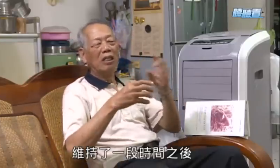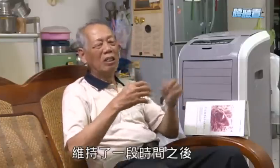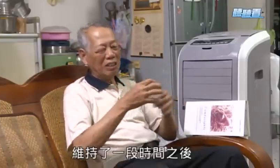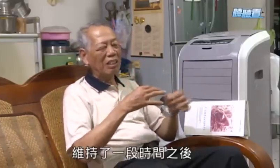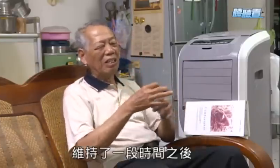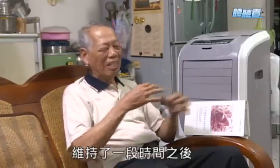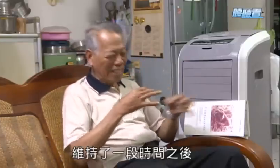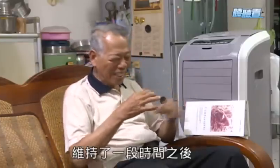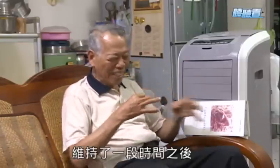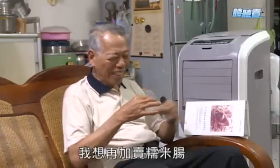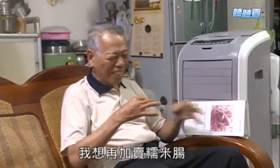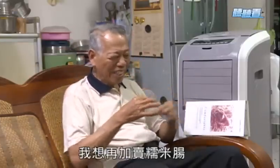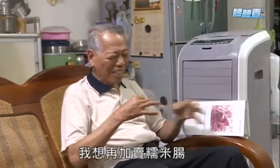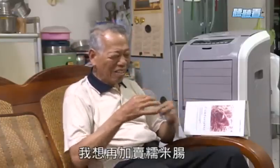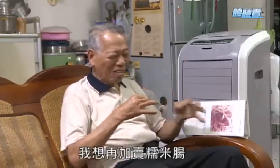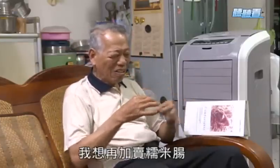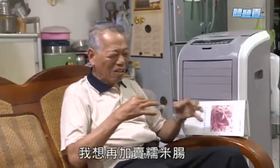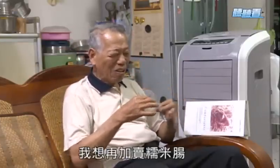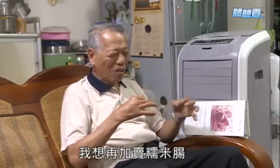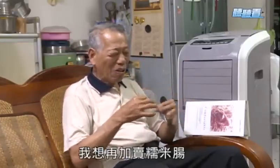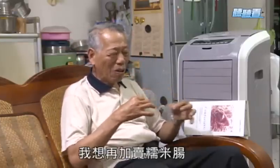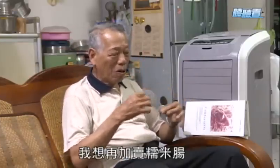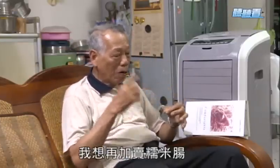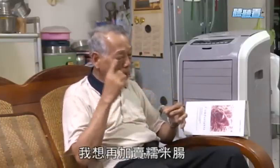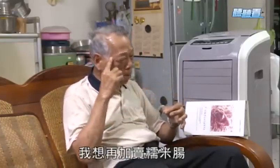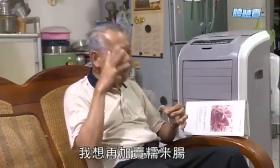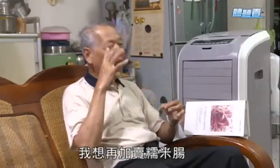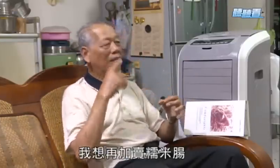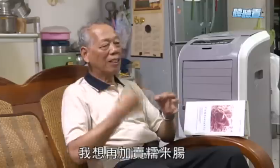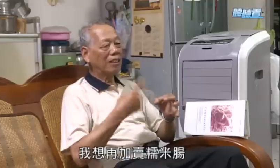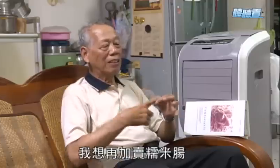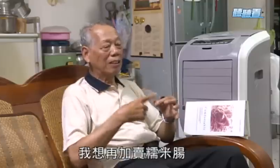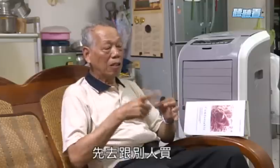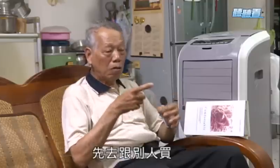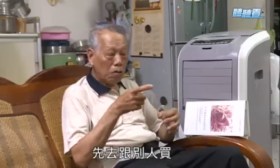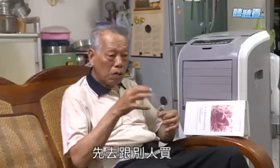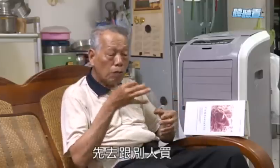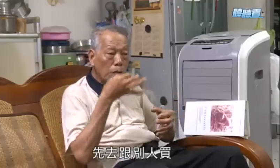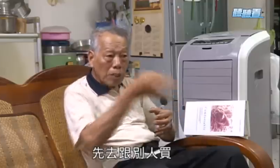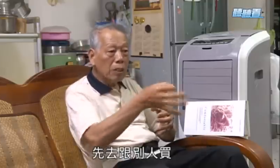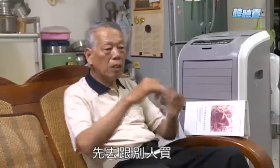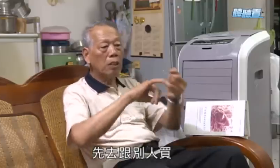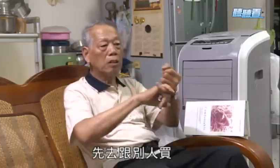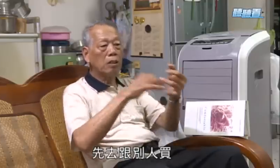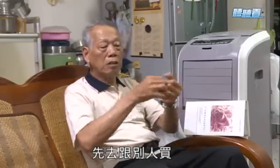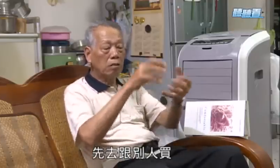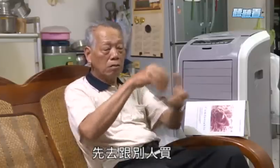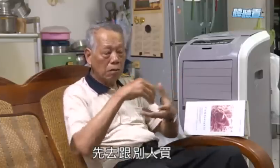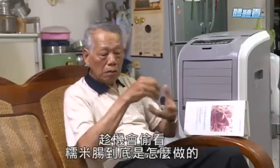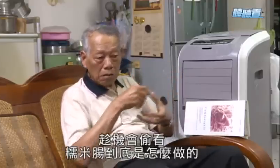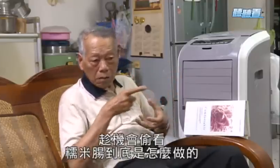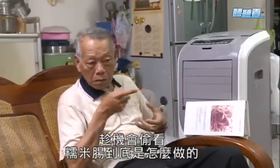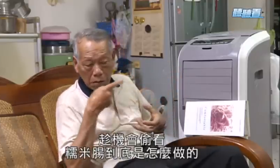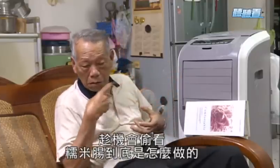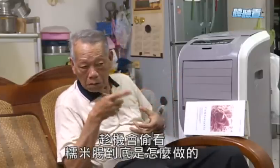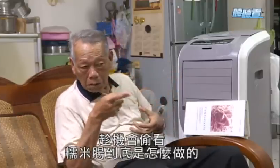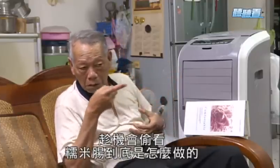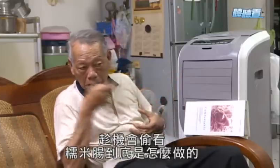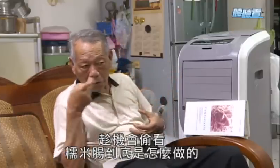时间之后呢，我想再加卖糯米肠。先去跟别人买，趁机会呢偷看糯